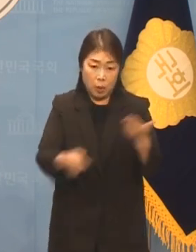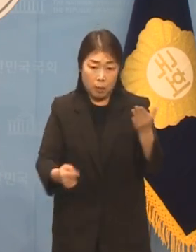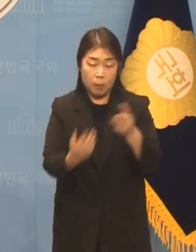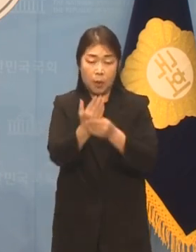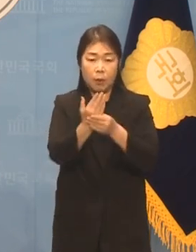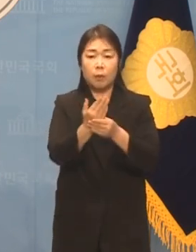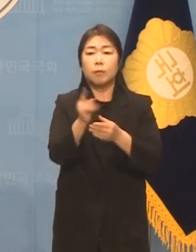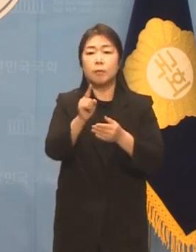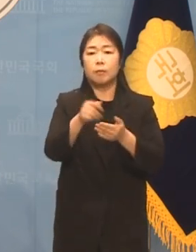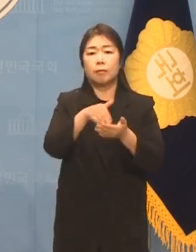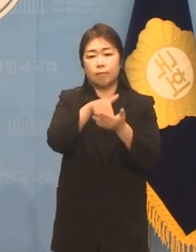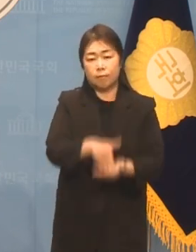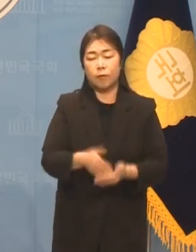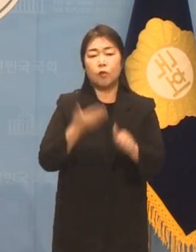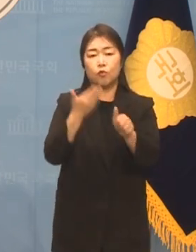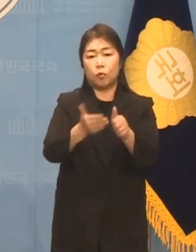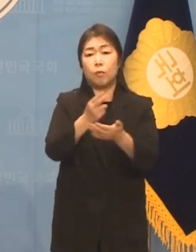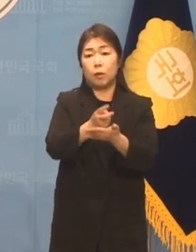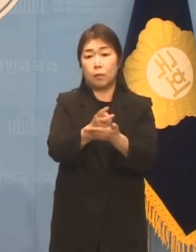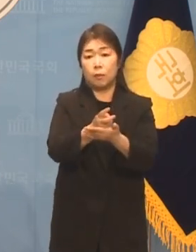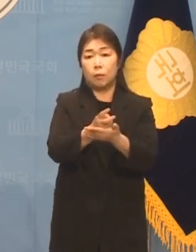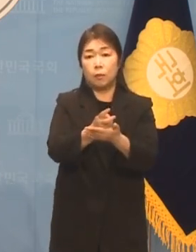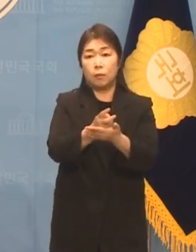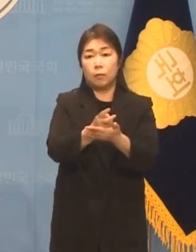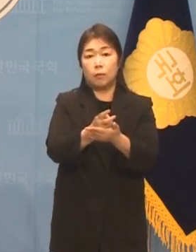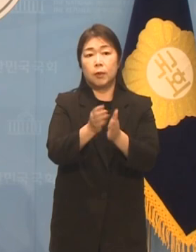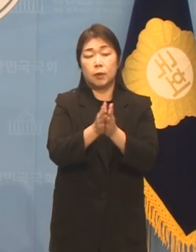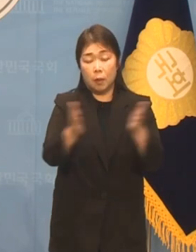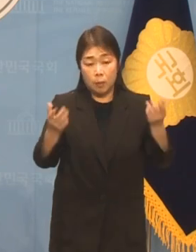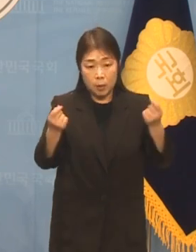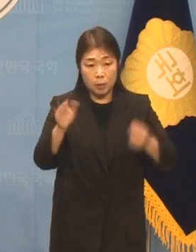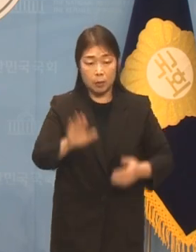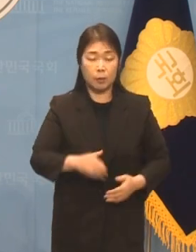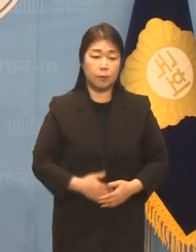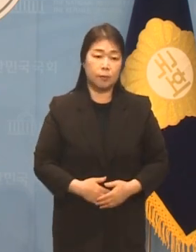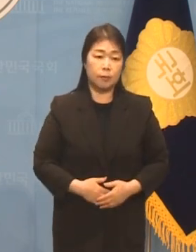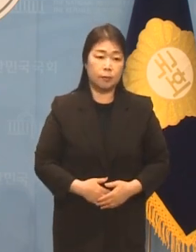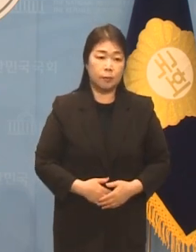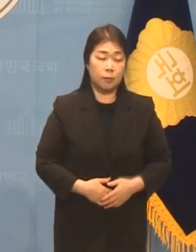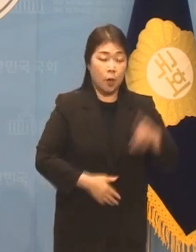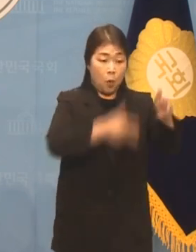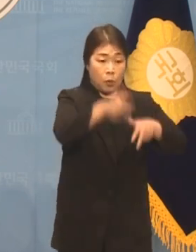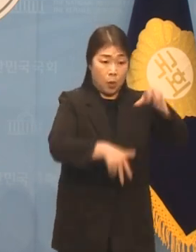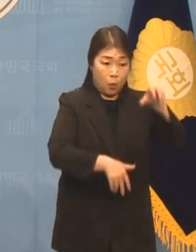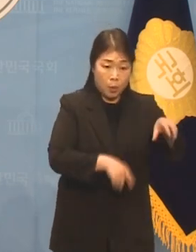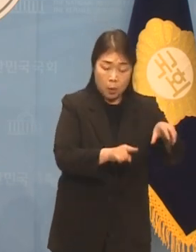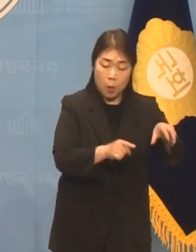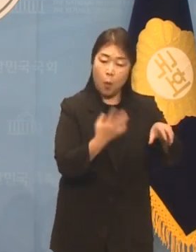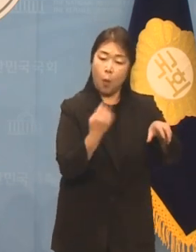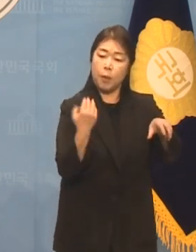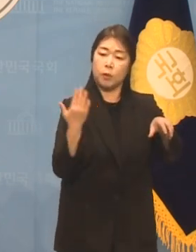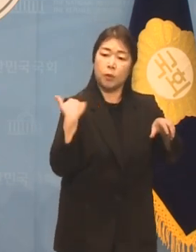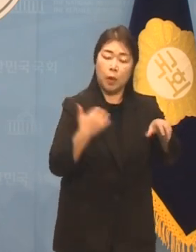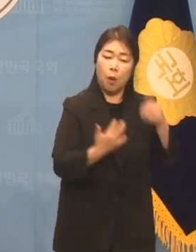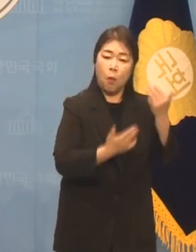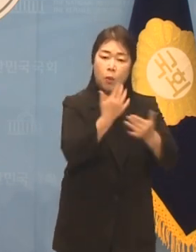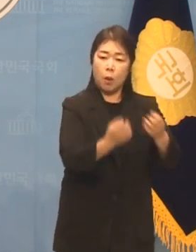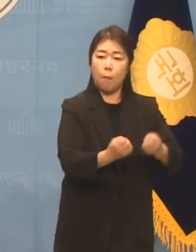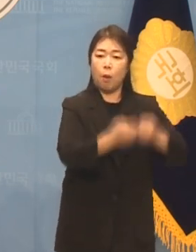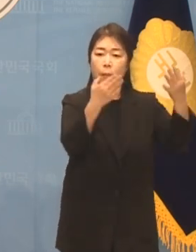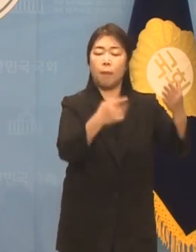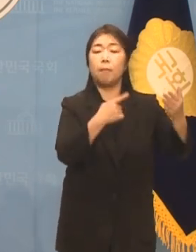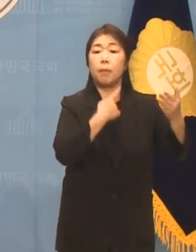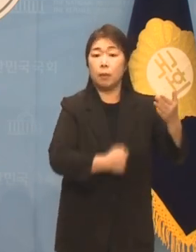외주화를 막는 것이기 때문입니다. 같은 공장에서 사고 며칠 전 화재 폭발